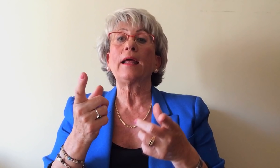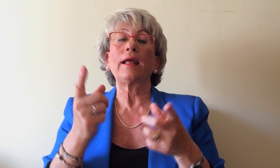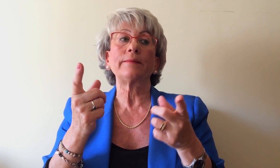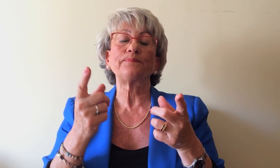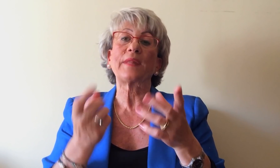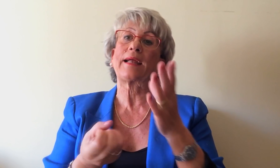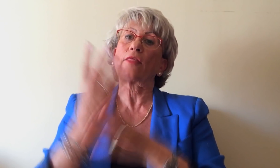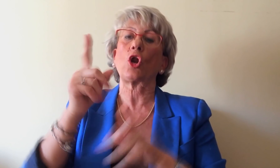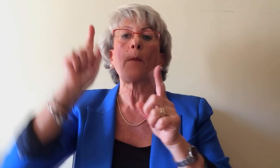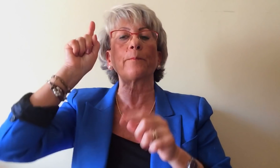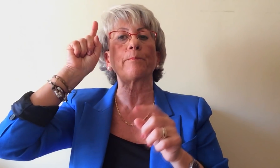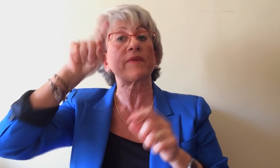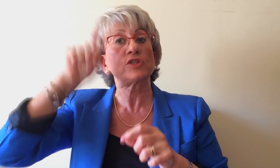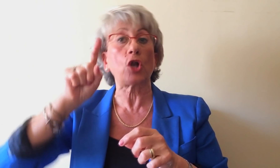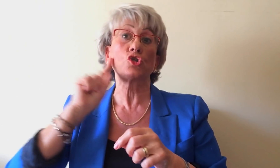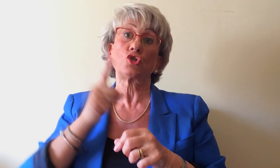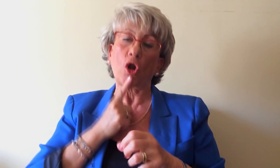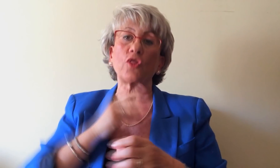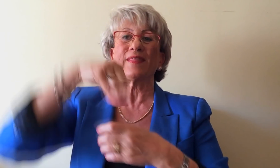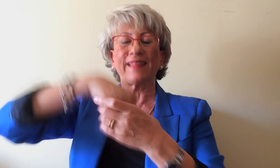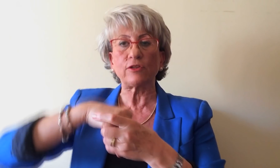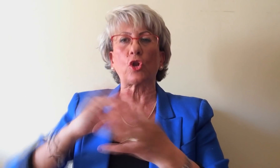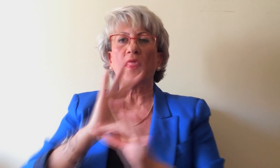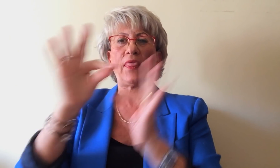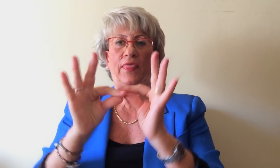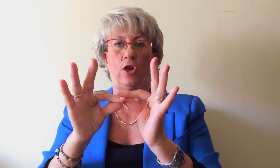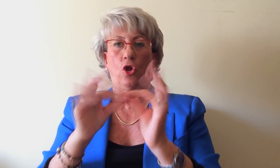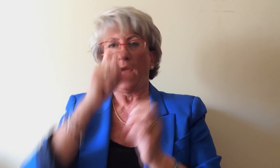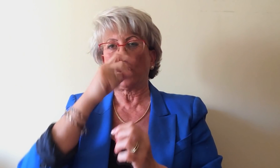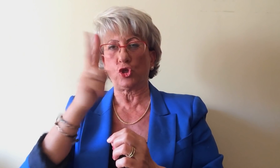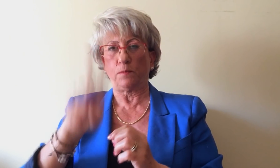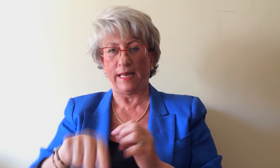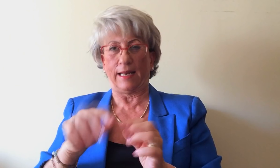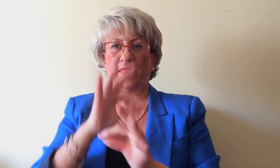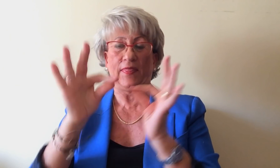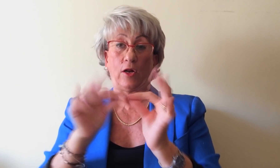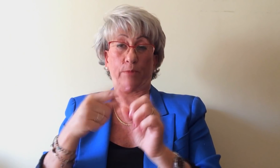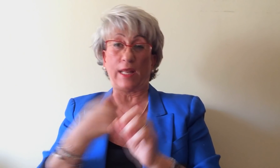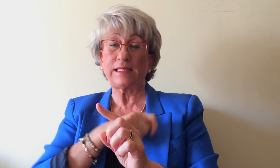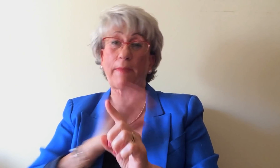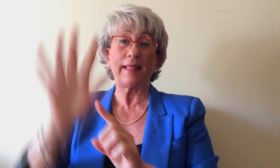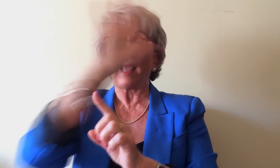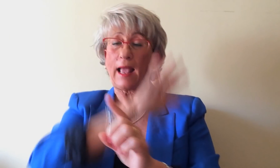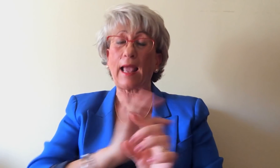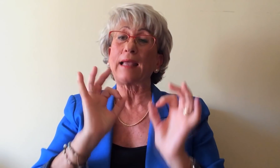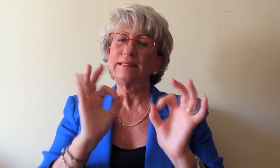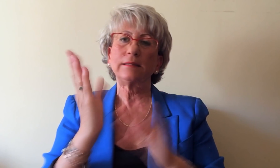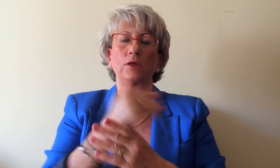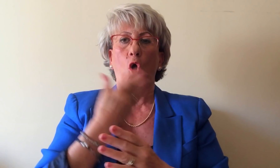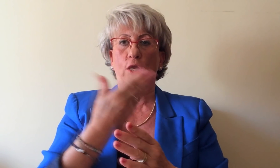també la creació de professorat sord dins del cicle, a l'any 2000, ja que a tota Espanya eren els